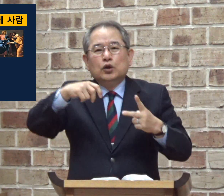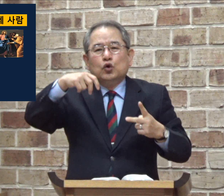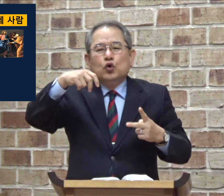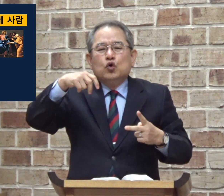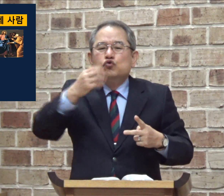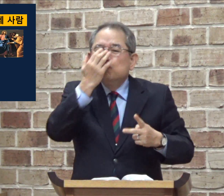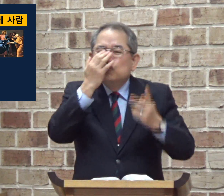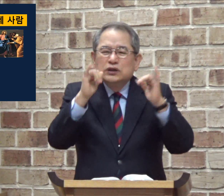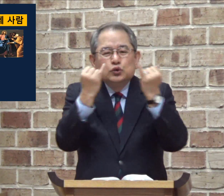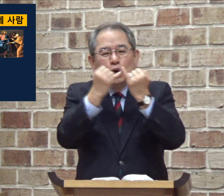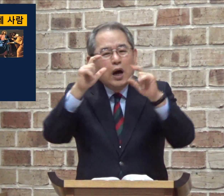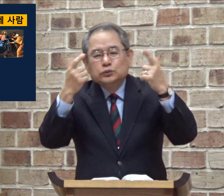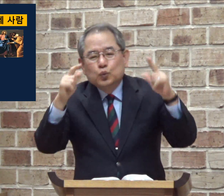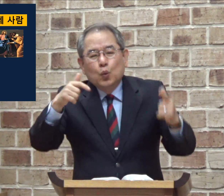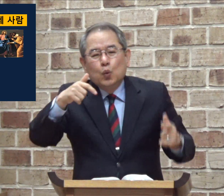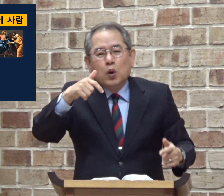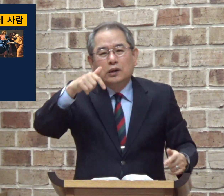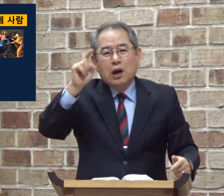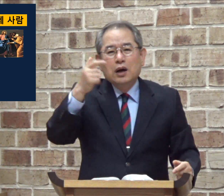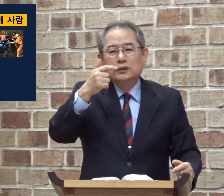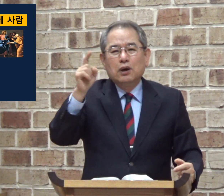예수님을 감동시켰습니다.